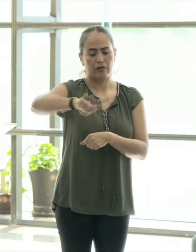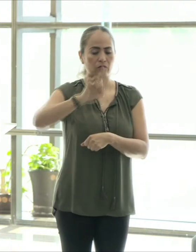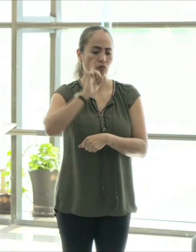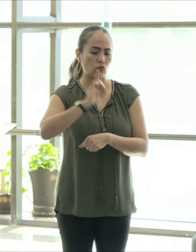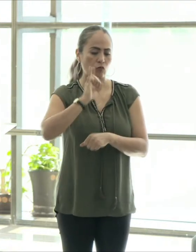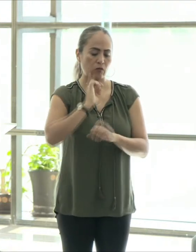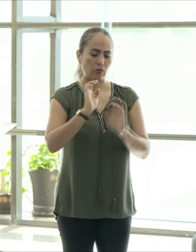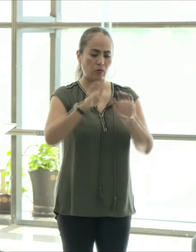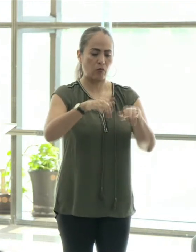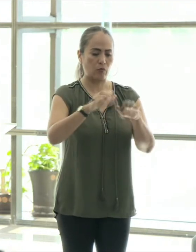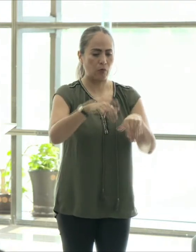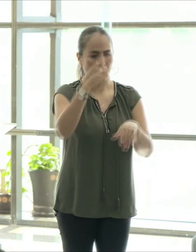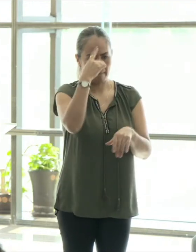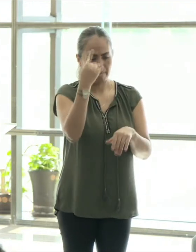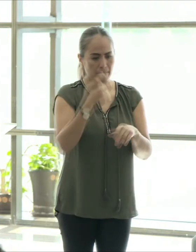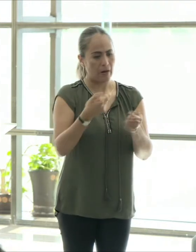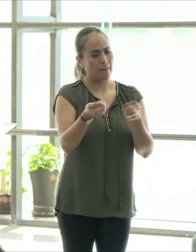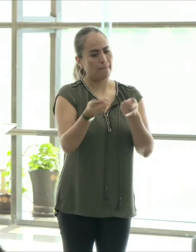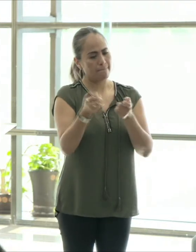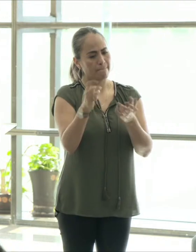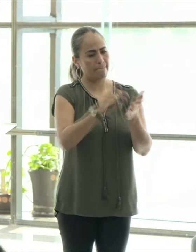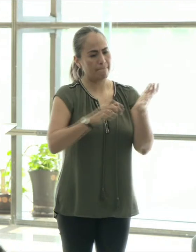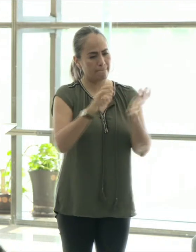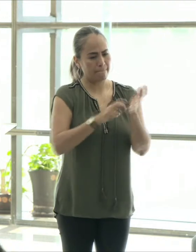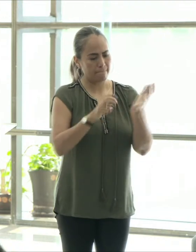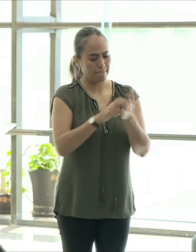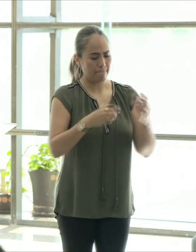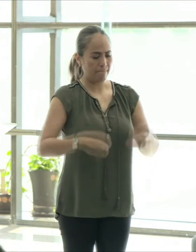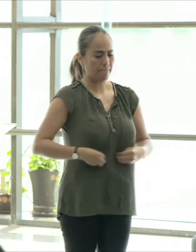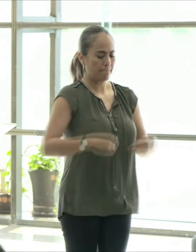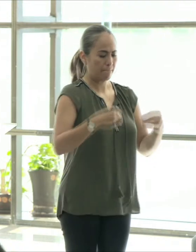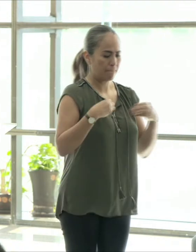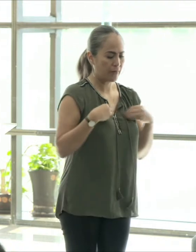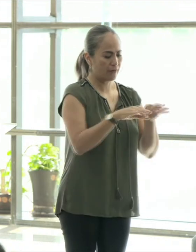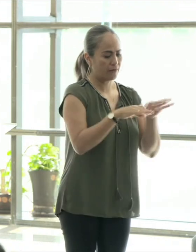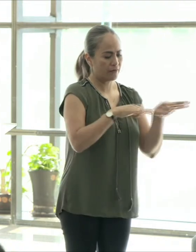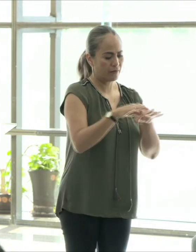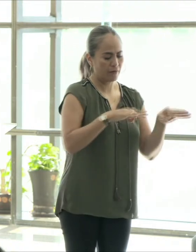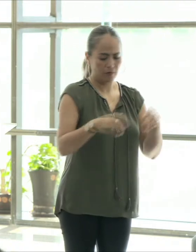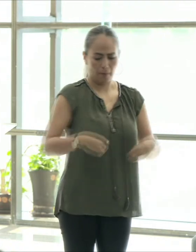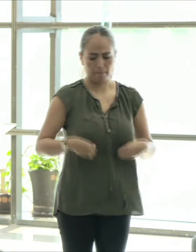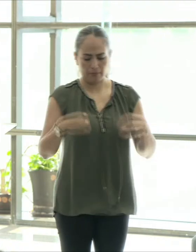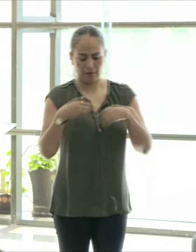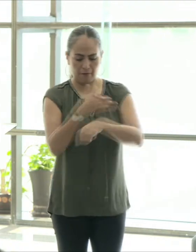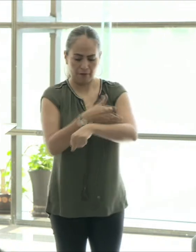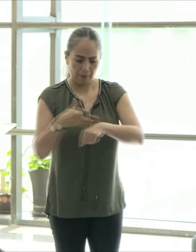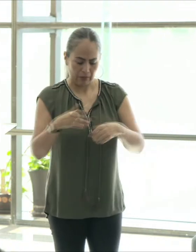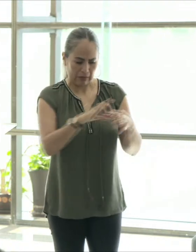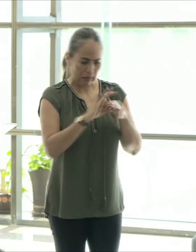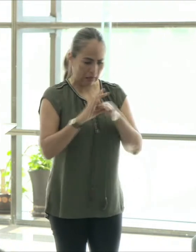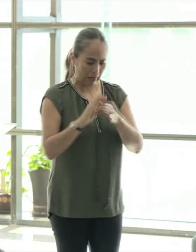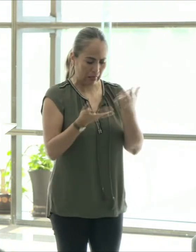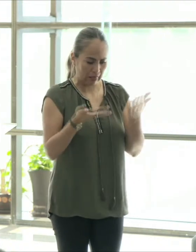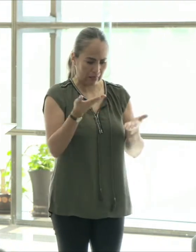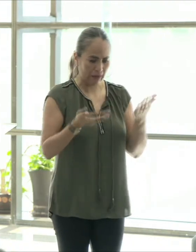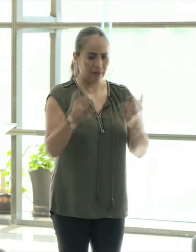medidas que permitan la conciliación de la vida laboral y familiar Qué difícil para las mujeres que tienen que poder equilibrar